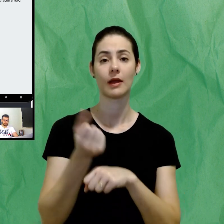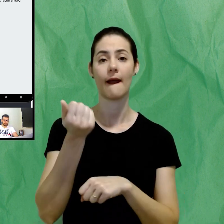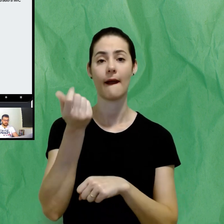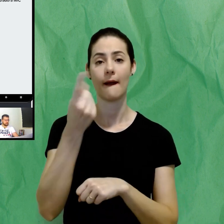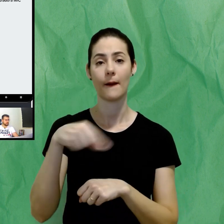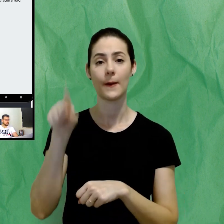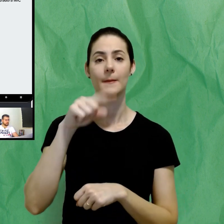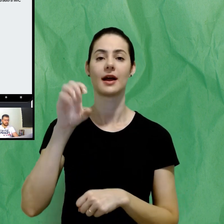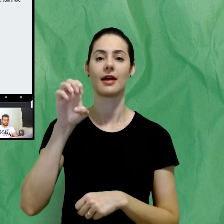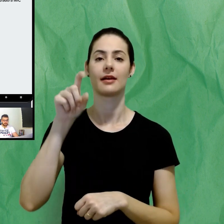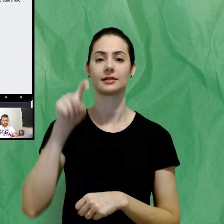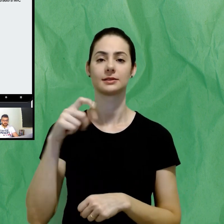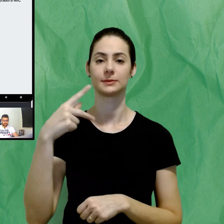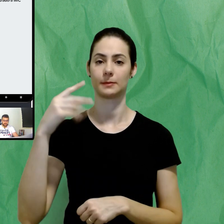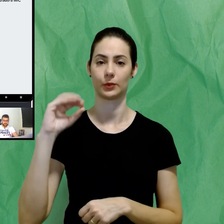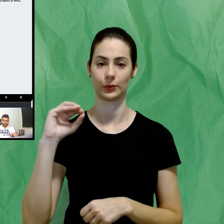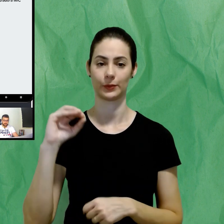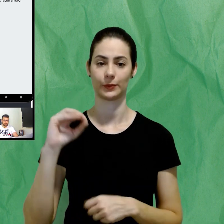@expo